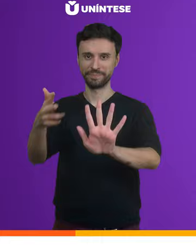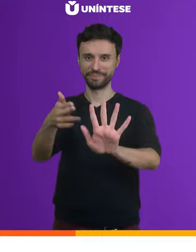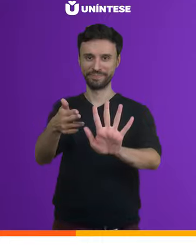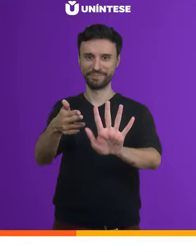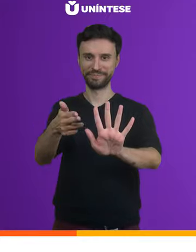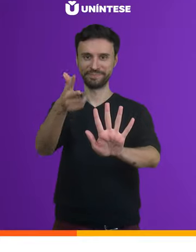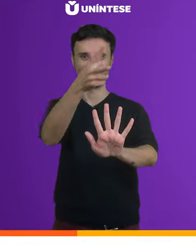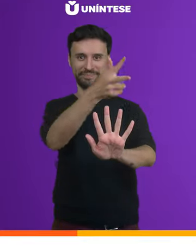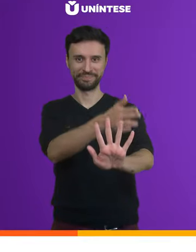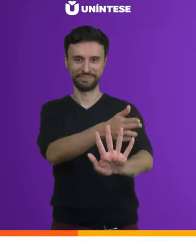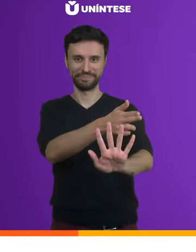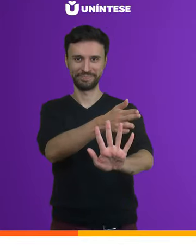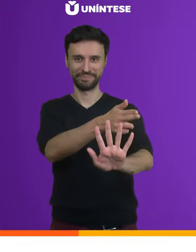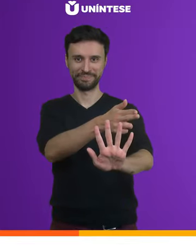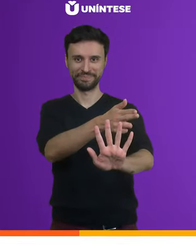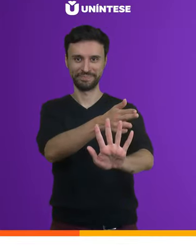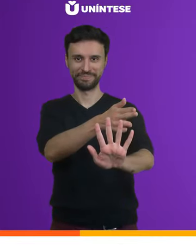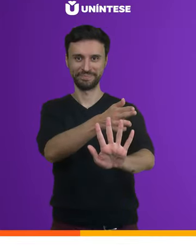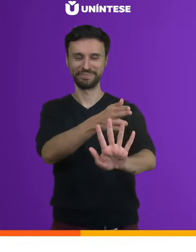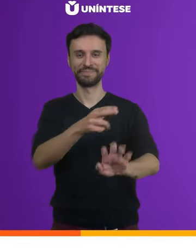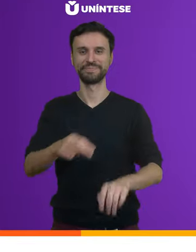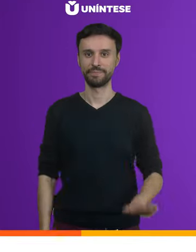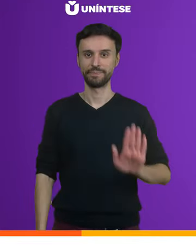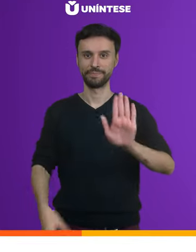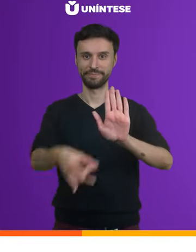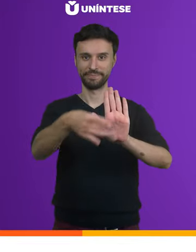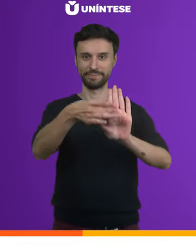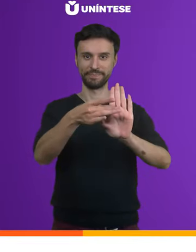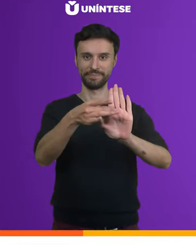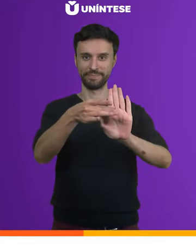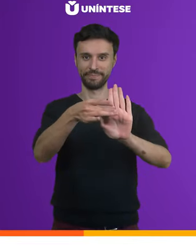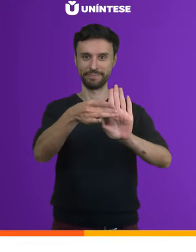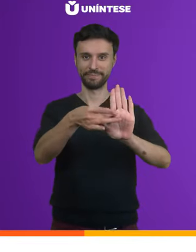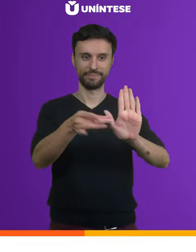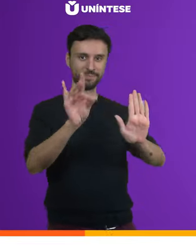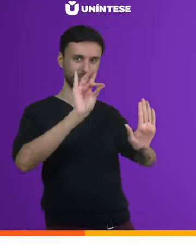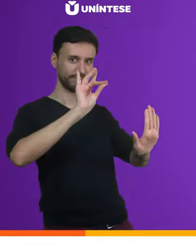a aliteração a catacrese